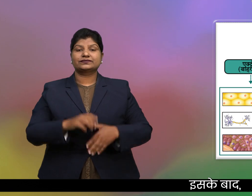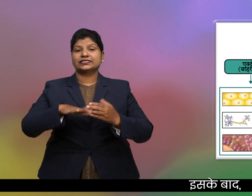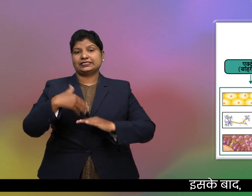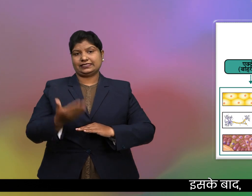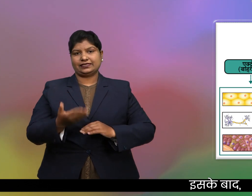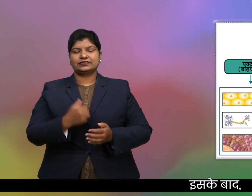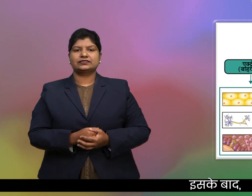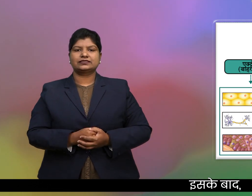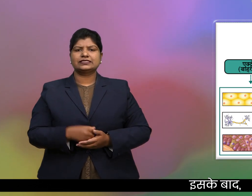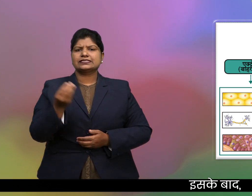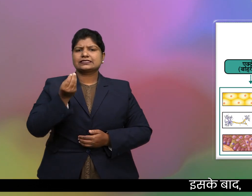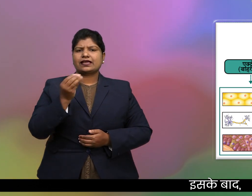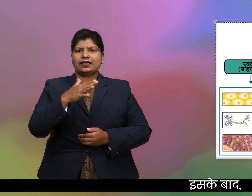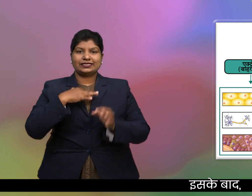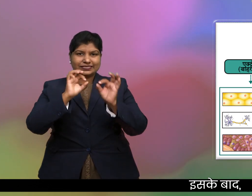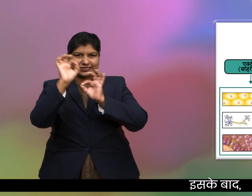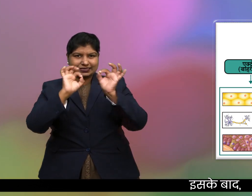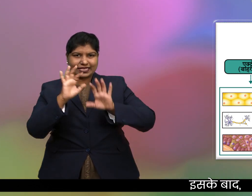इसके बाद